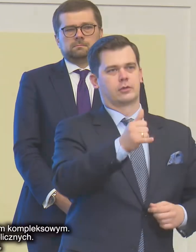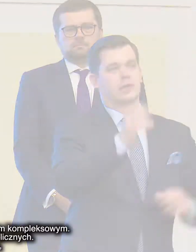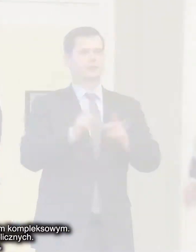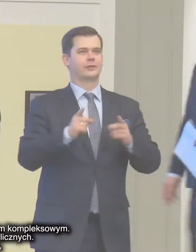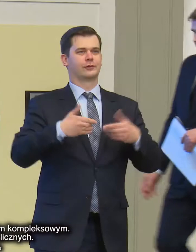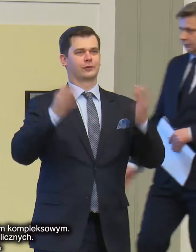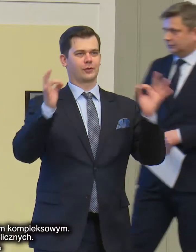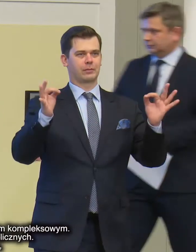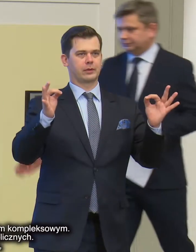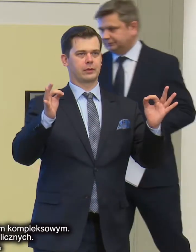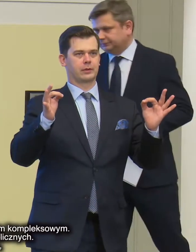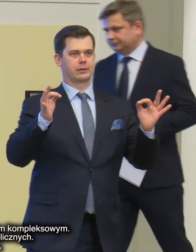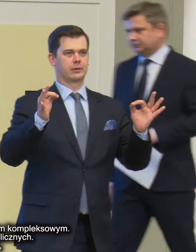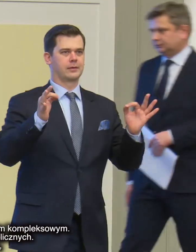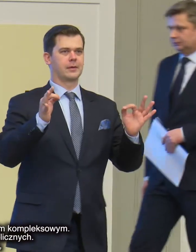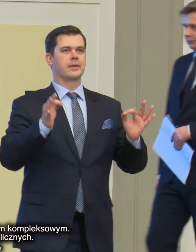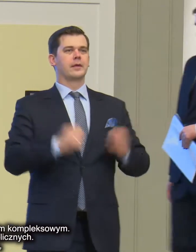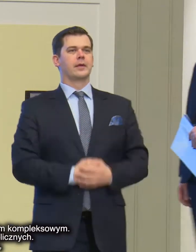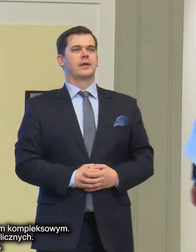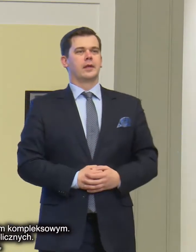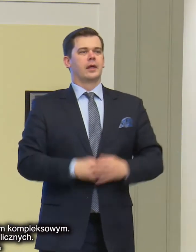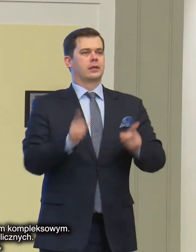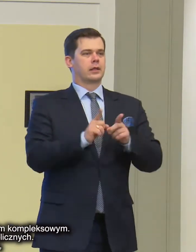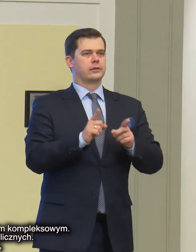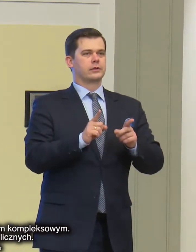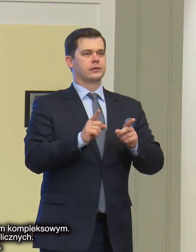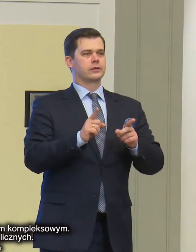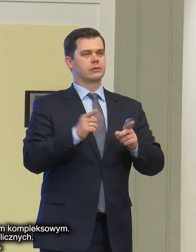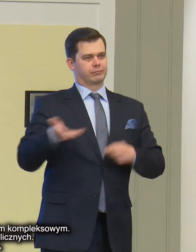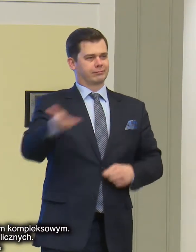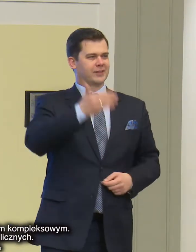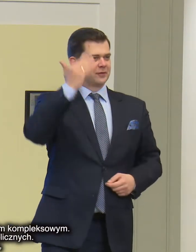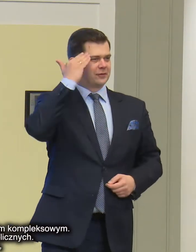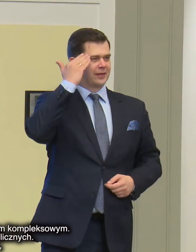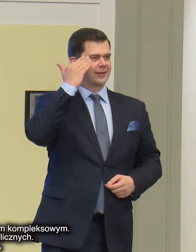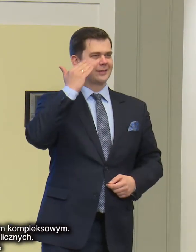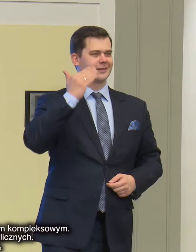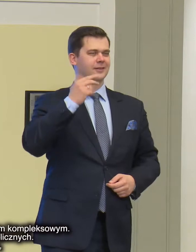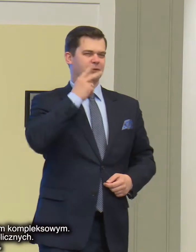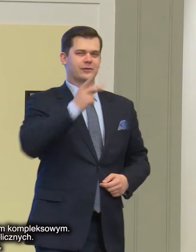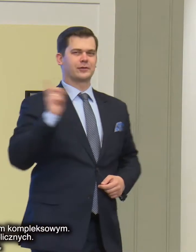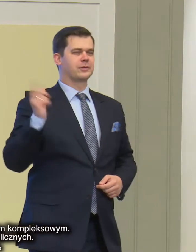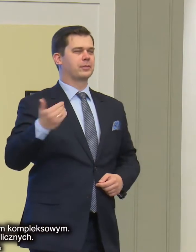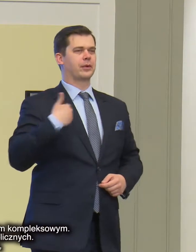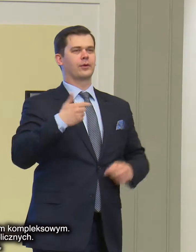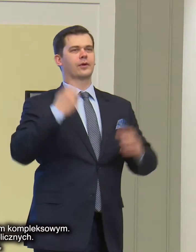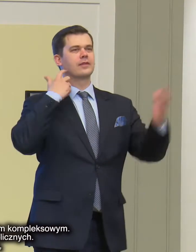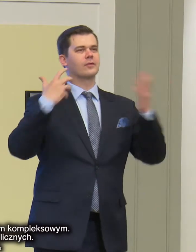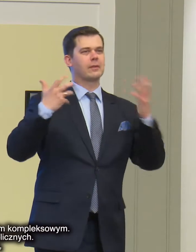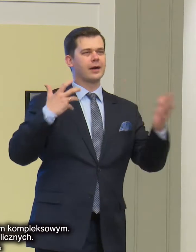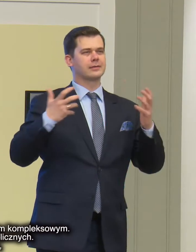komunikacji. Program, jak Państwo być może widzieliście w